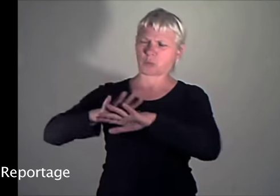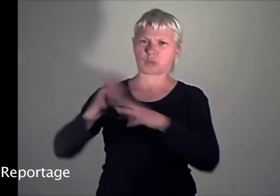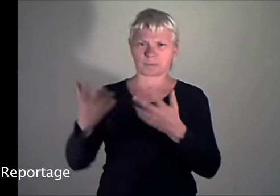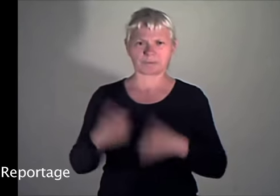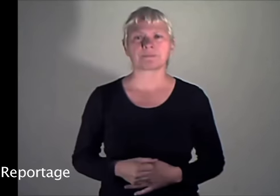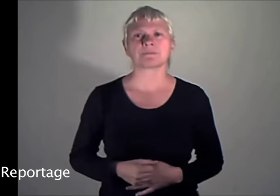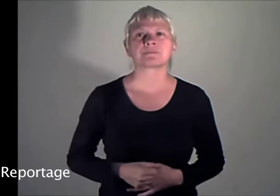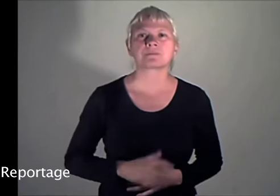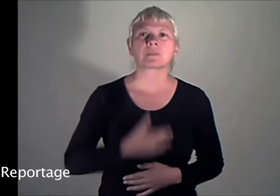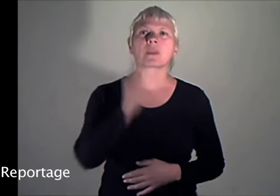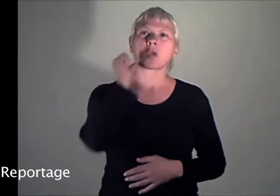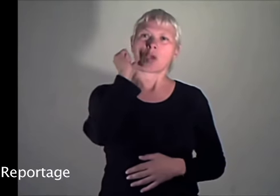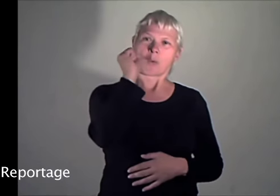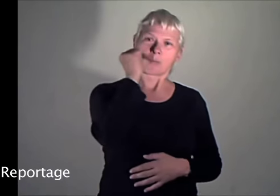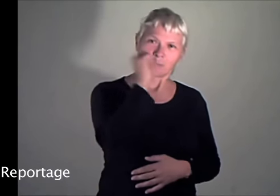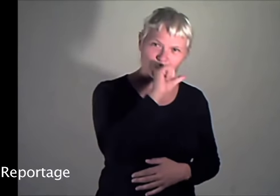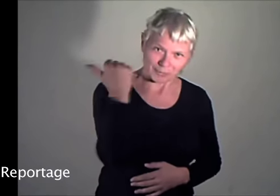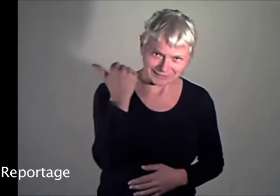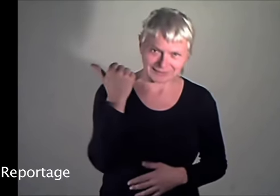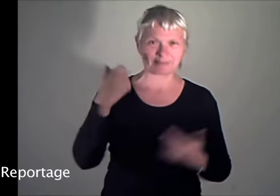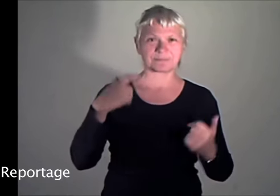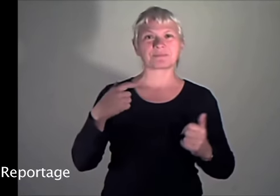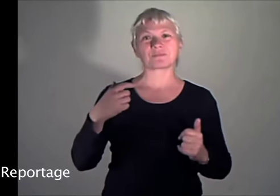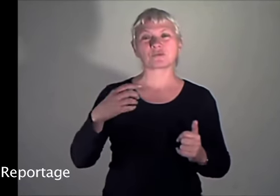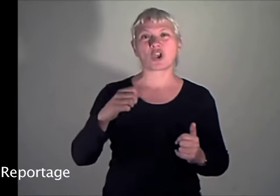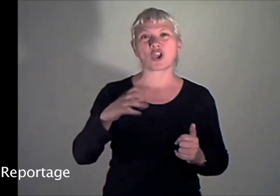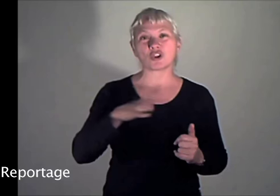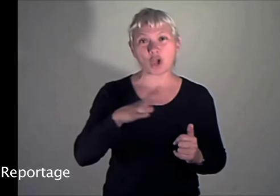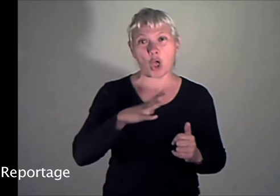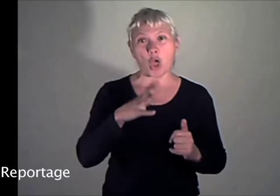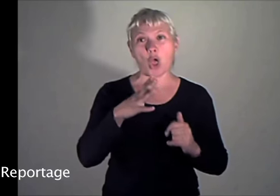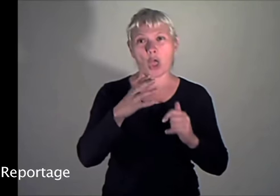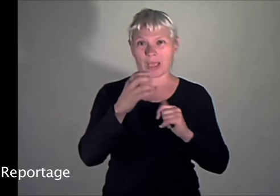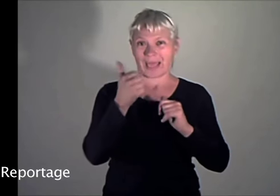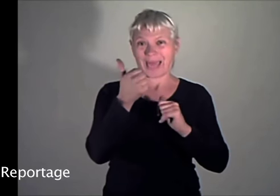de flou là-dessus. Blandine. J'ai une définition du mot idiome.